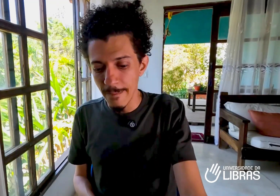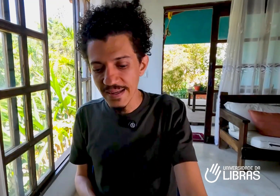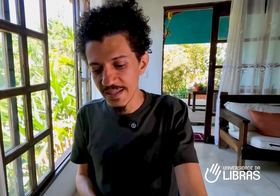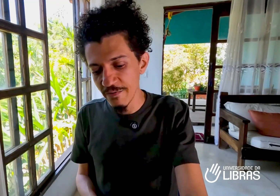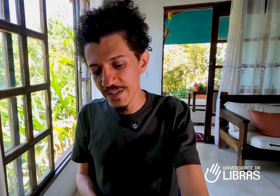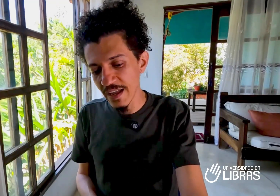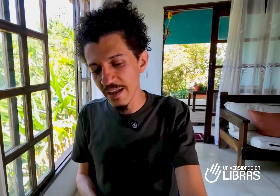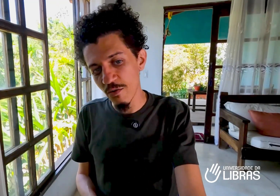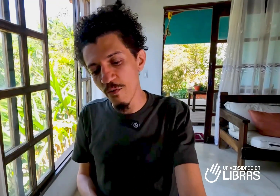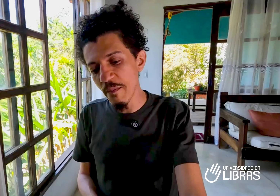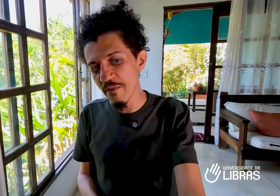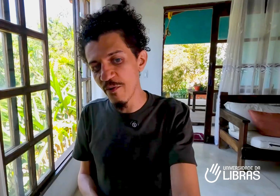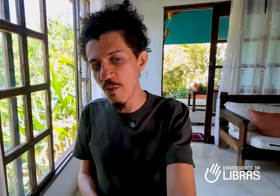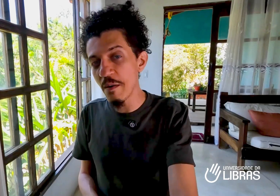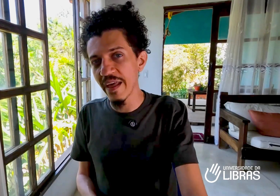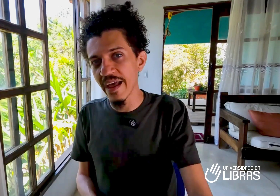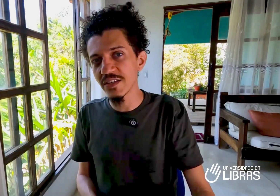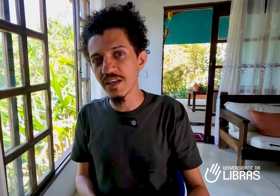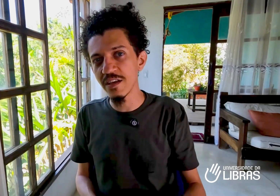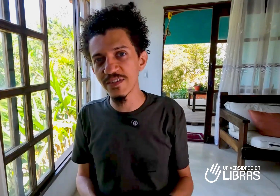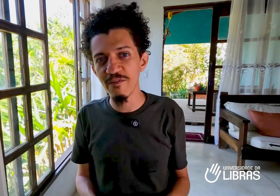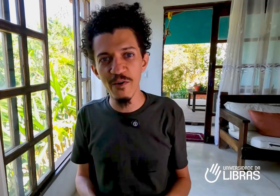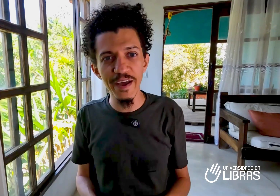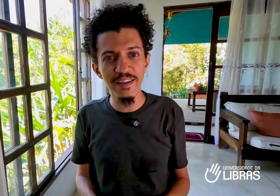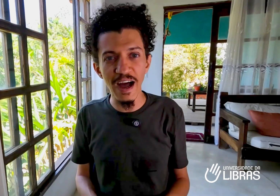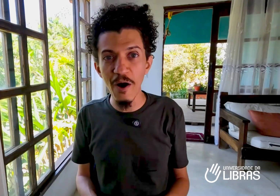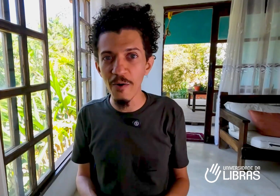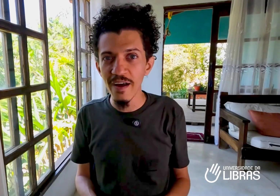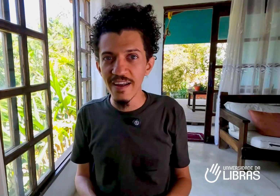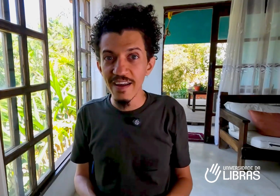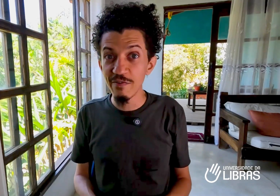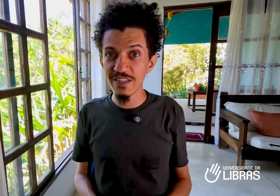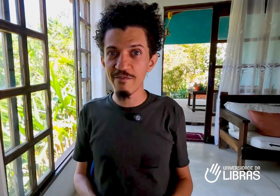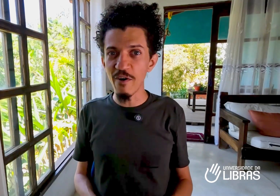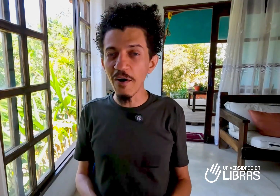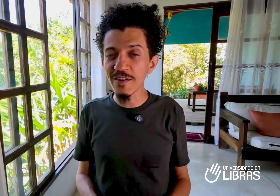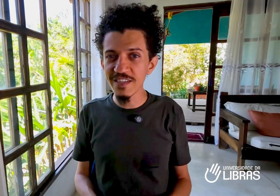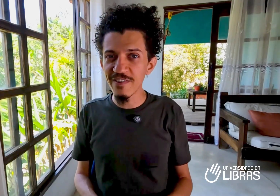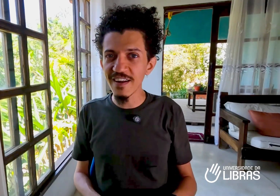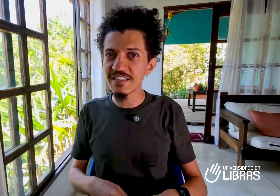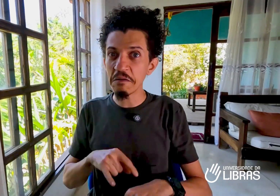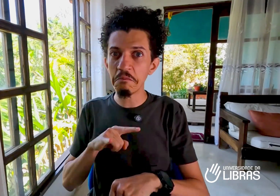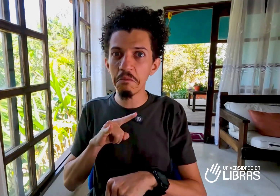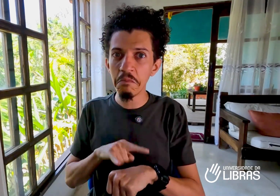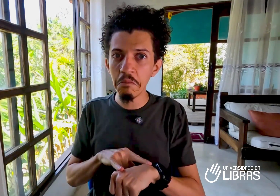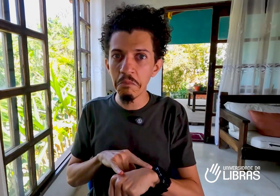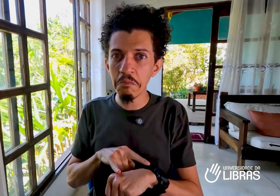Mas se você, conforme for o ambiente em que você foi e tal, você volta e você fala assim,